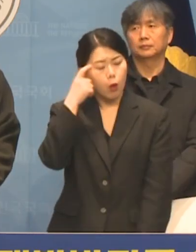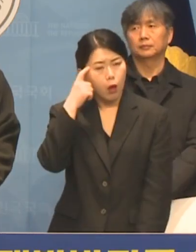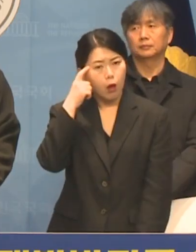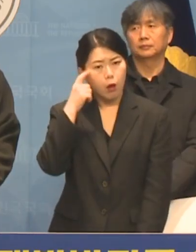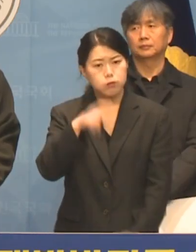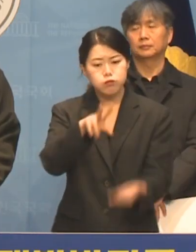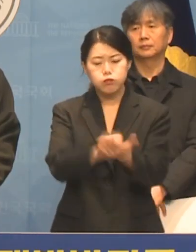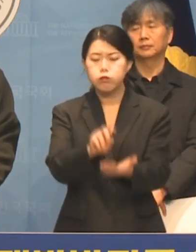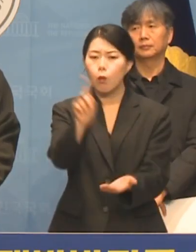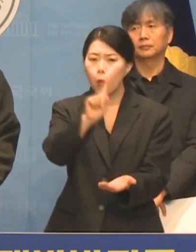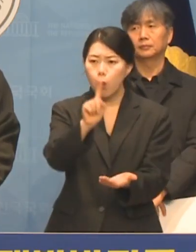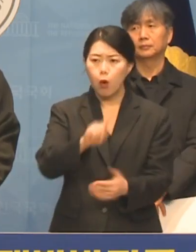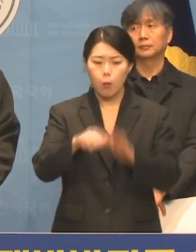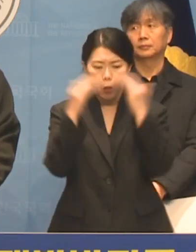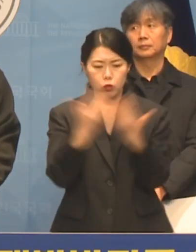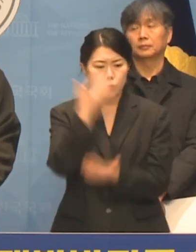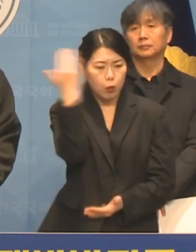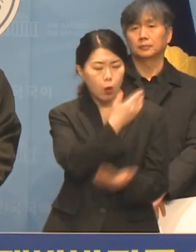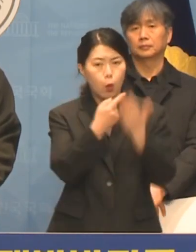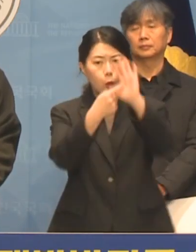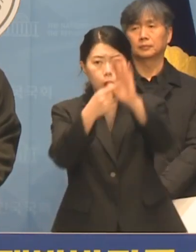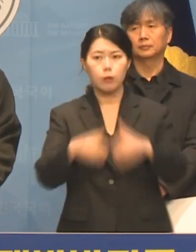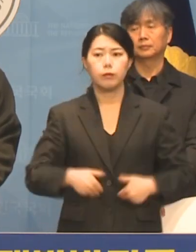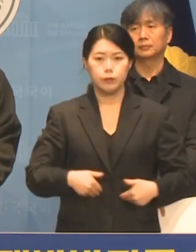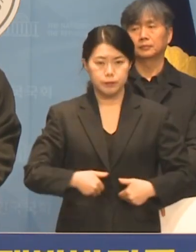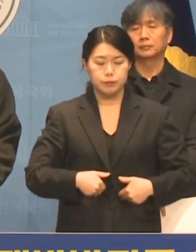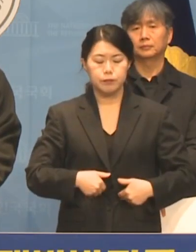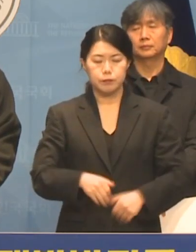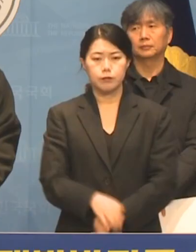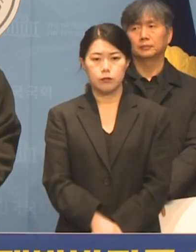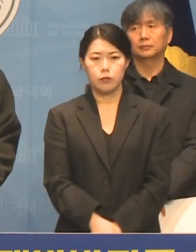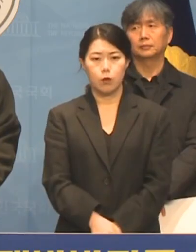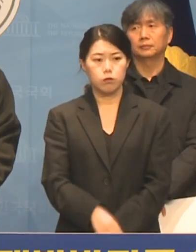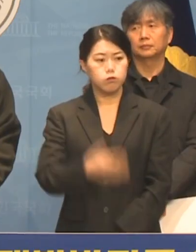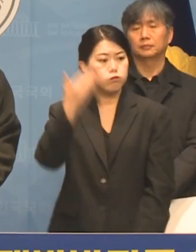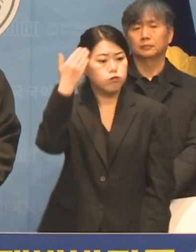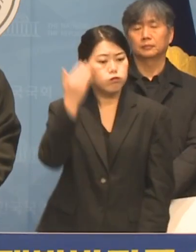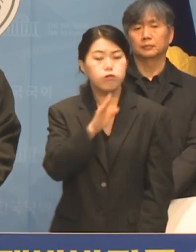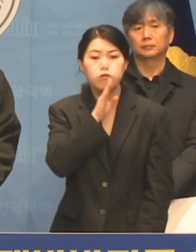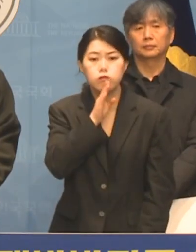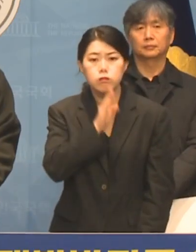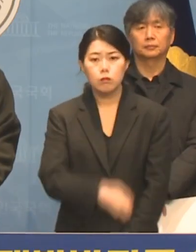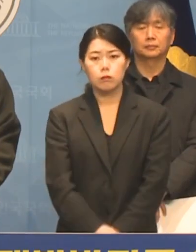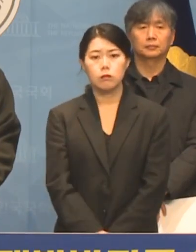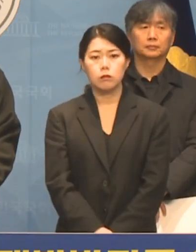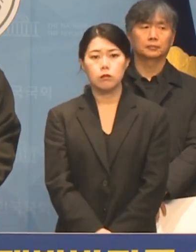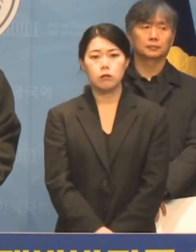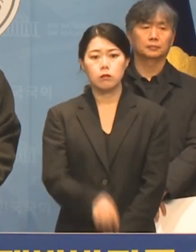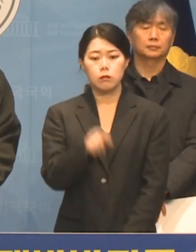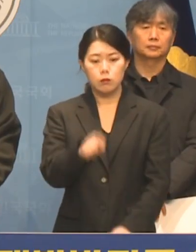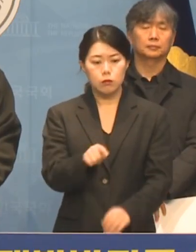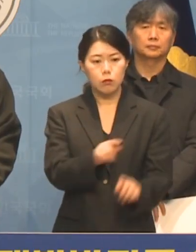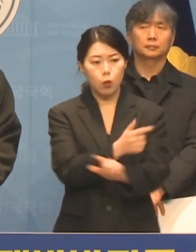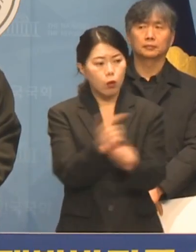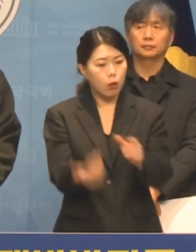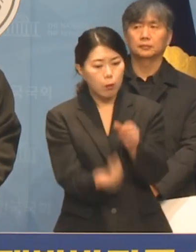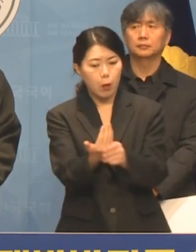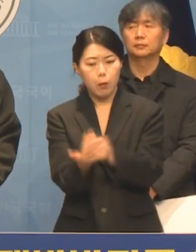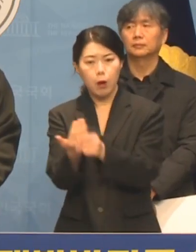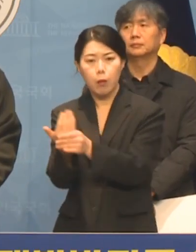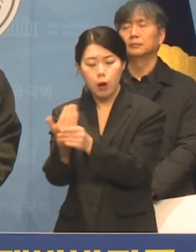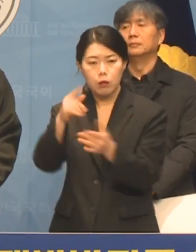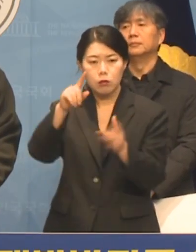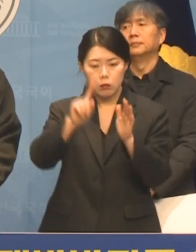무엇이 문제였는지 투명하게 좀 발표가 돼야 된다는 것이 상식적인 생각입니다. 이러한 일들이